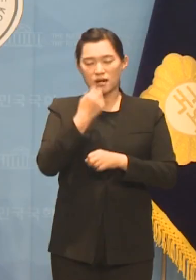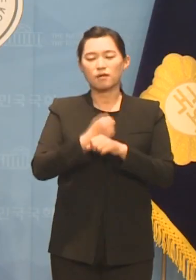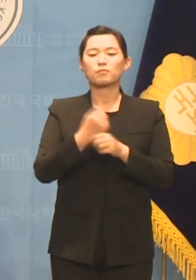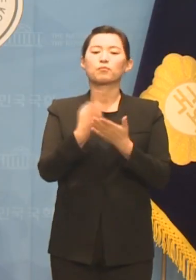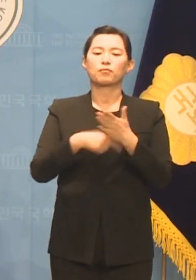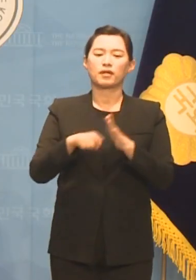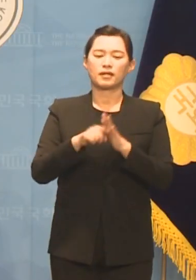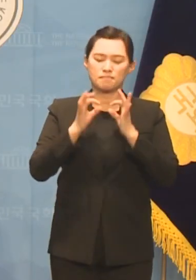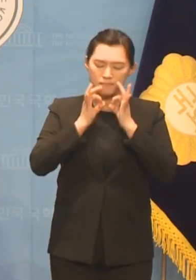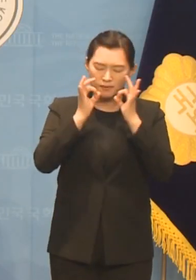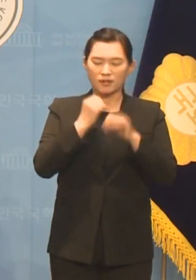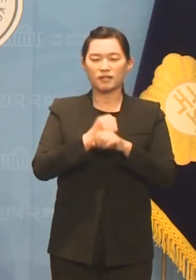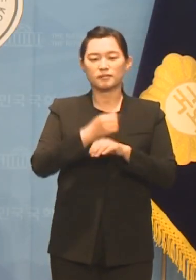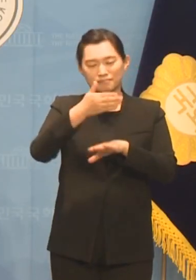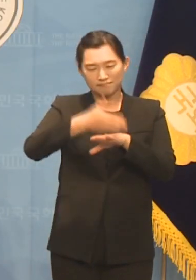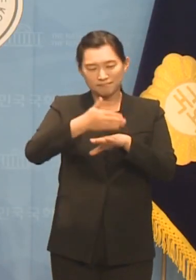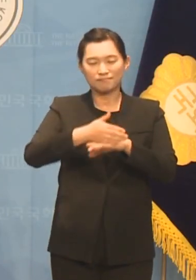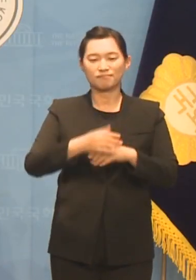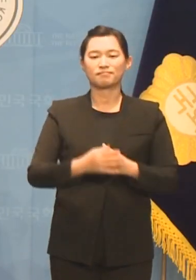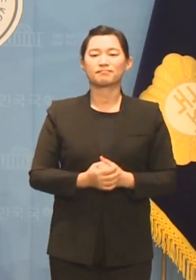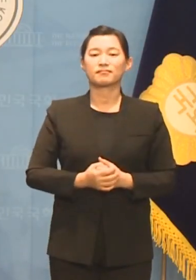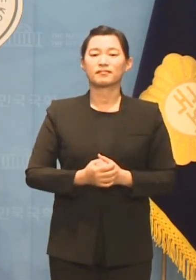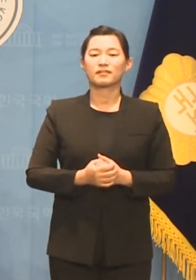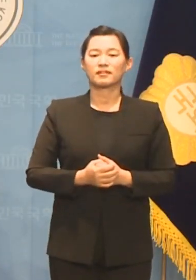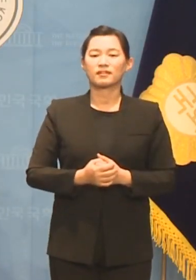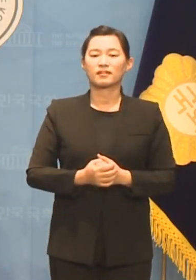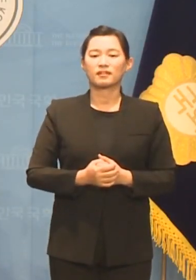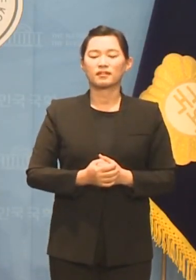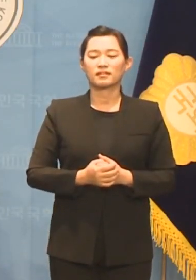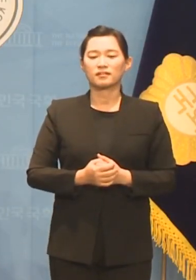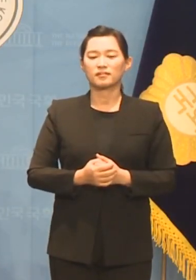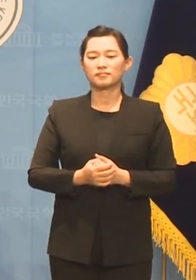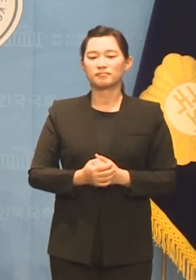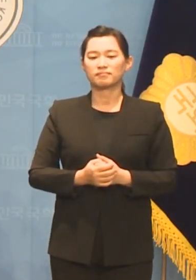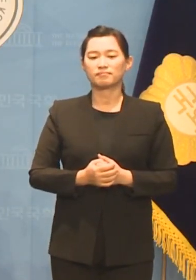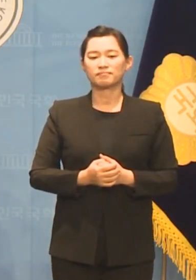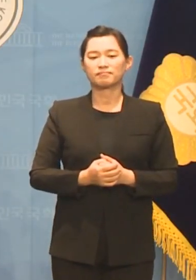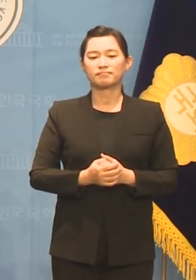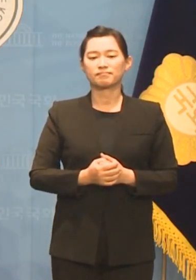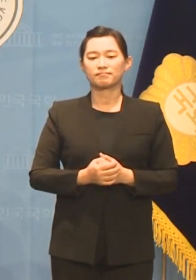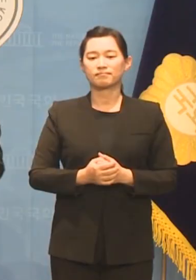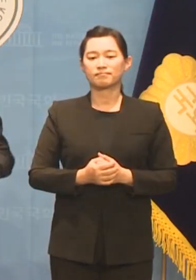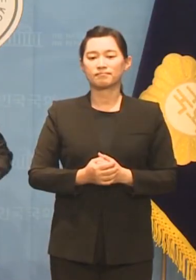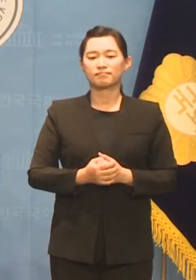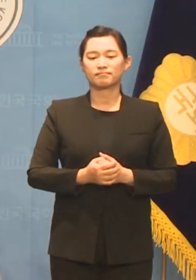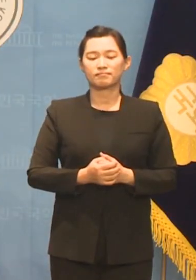위해 최선을 다하겠습니다. 감사합니다. 25년 2월 24일 더불어민주당 국민소통위원회